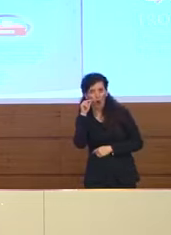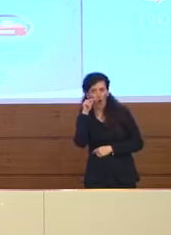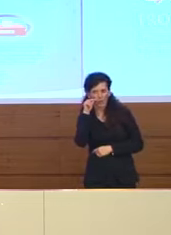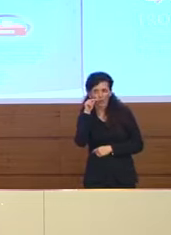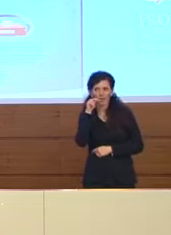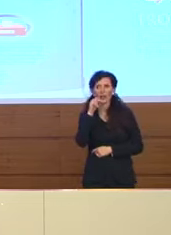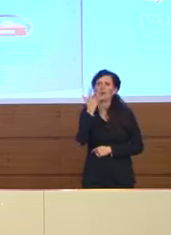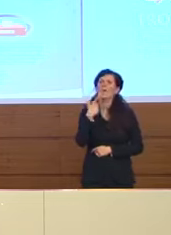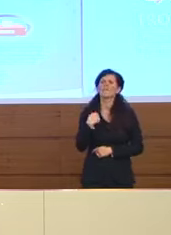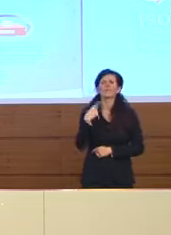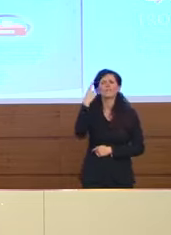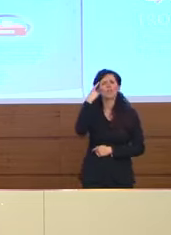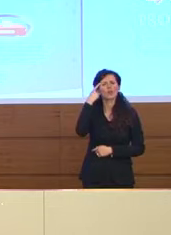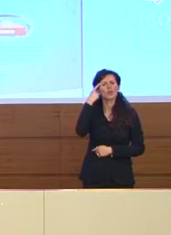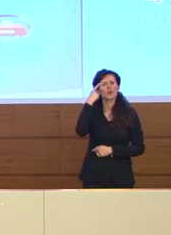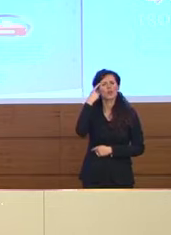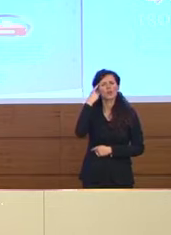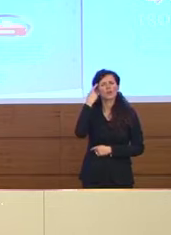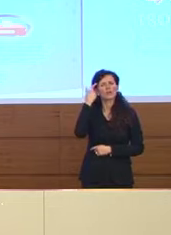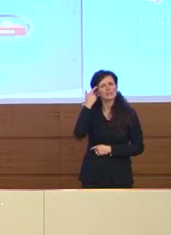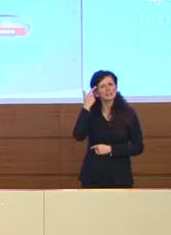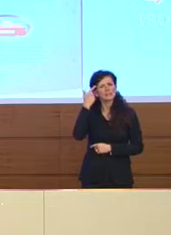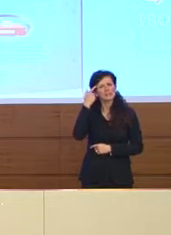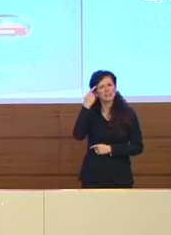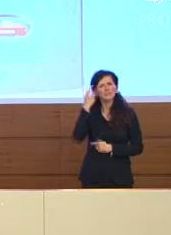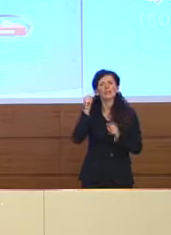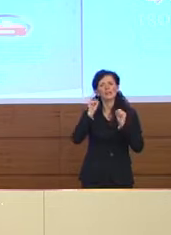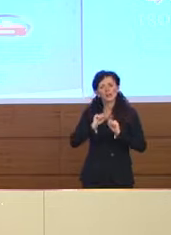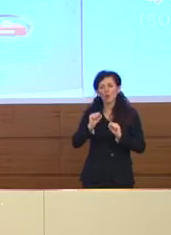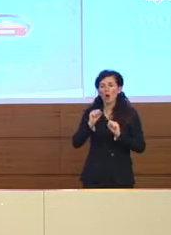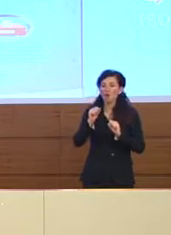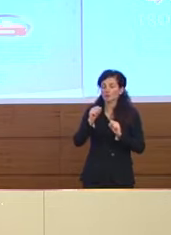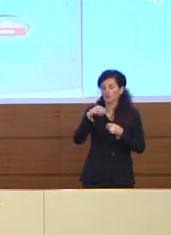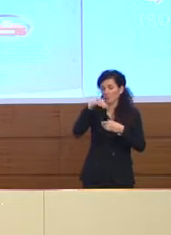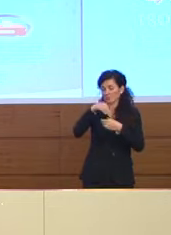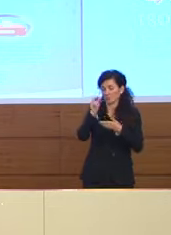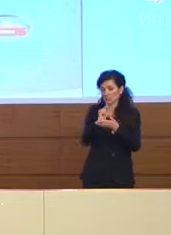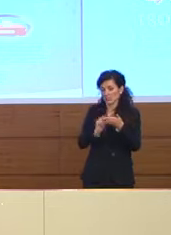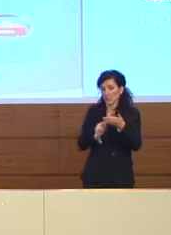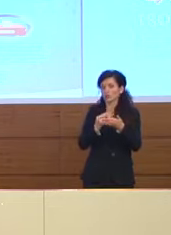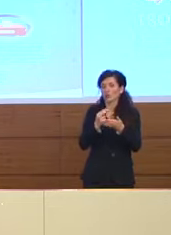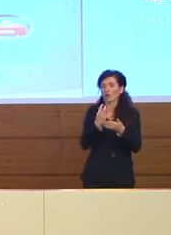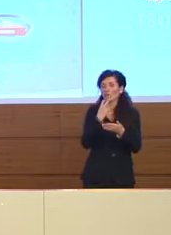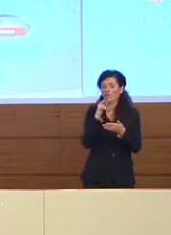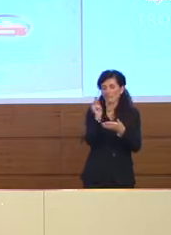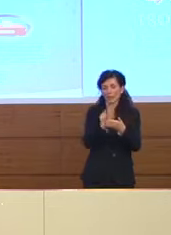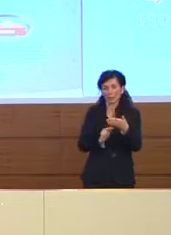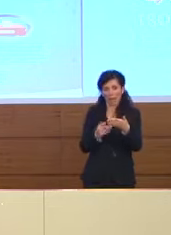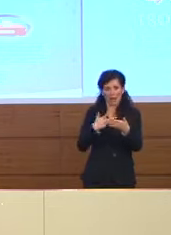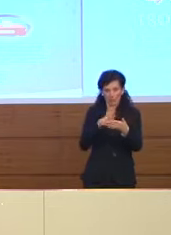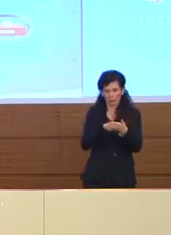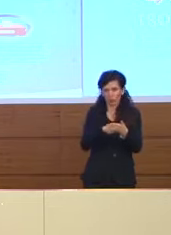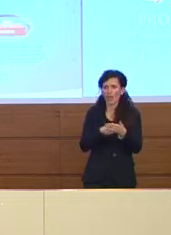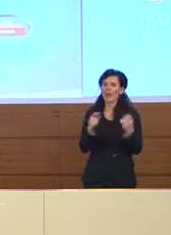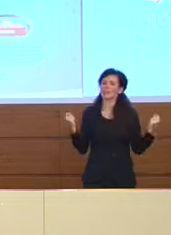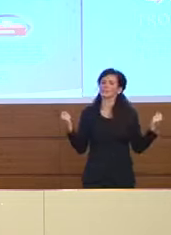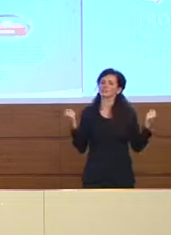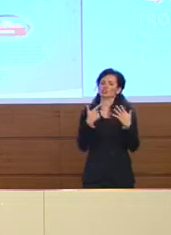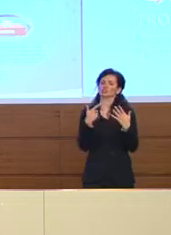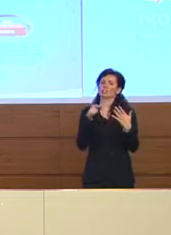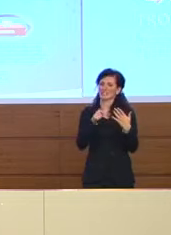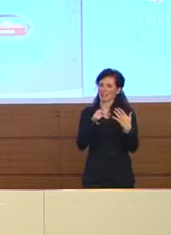nei verbali tra virgolette nelle discussioni della trash forze di questi diciassette più due componenti